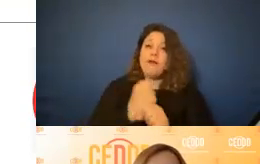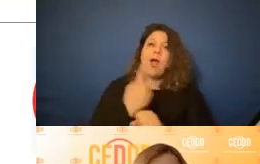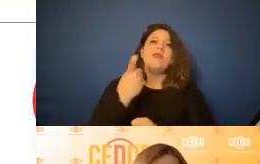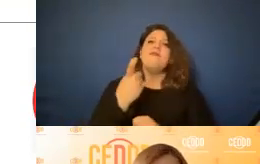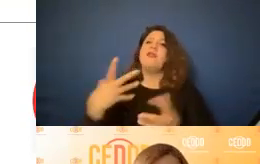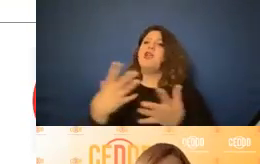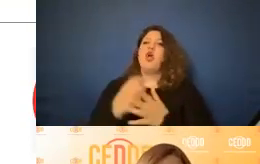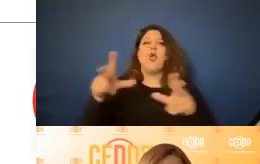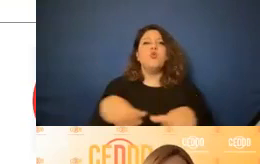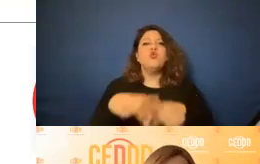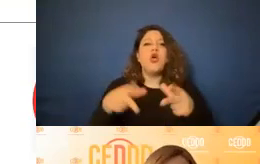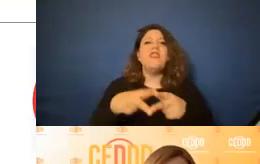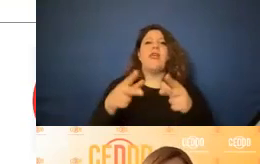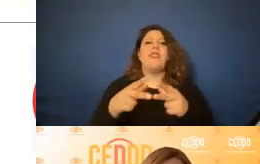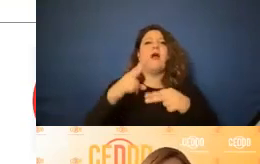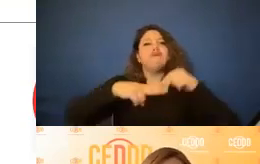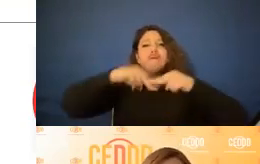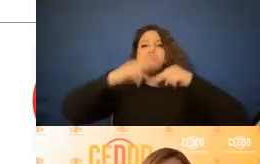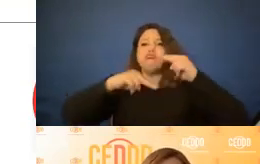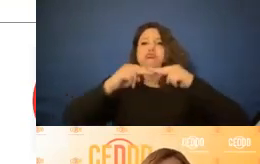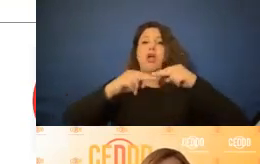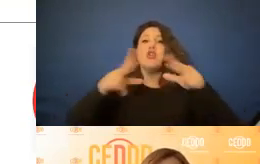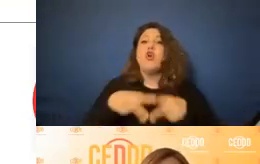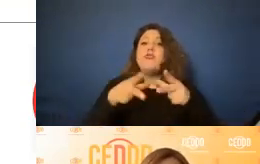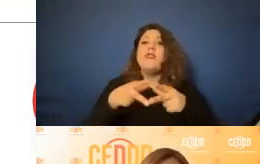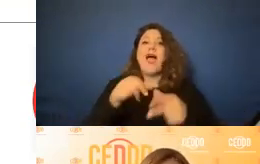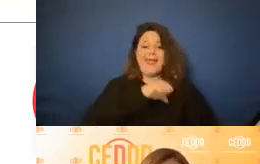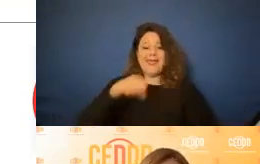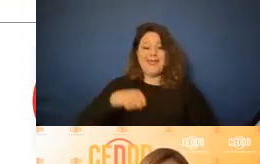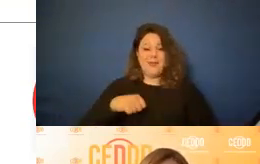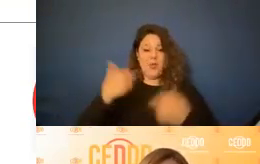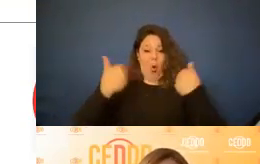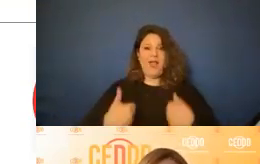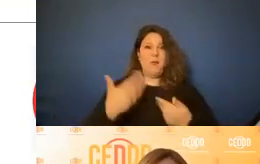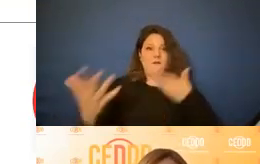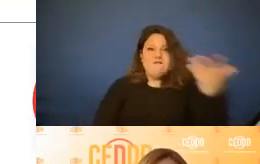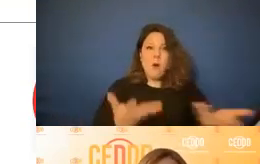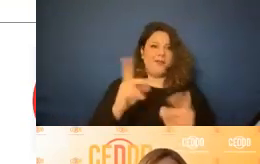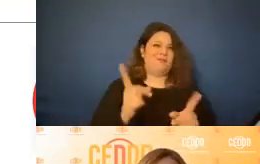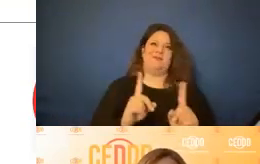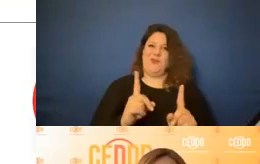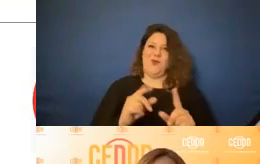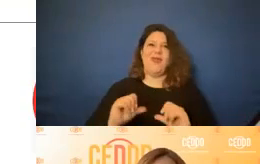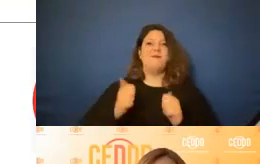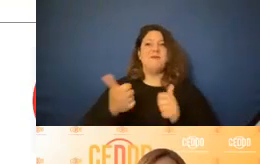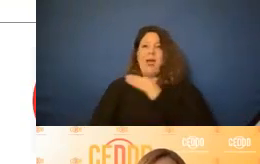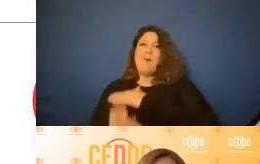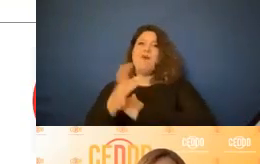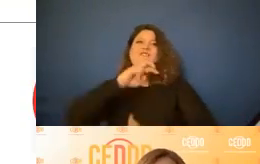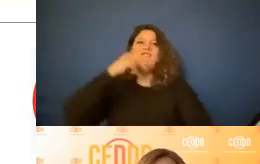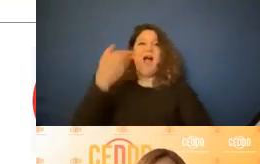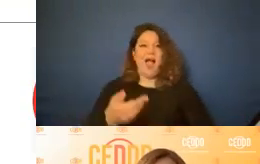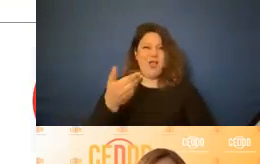sociedad en la que no se fomente el individualismo, empezar a construir valores, eso que se ha dejado tanto, que ya